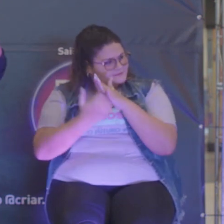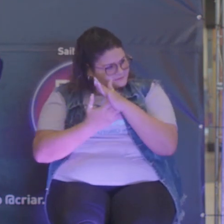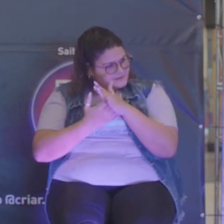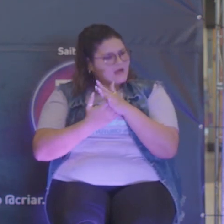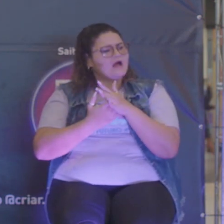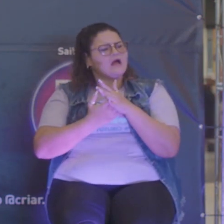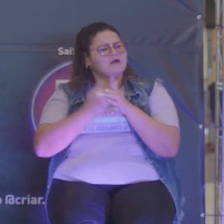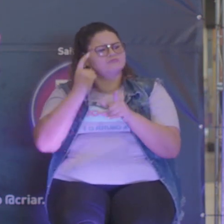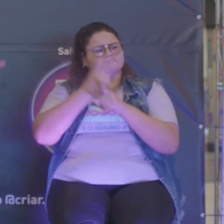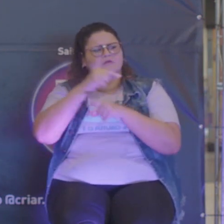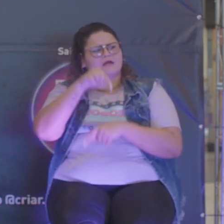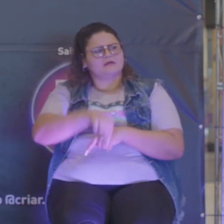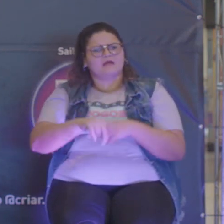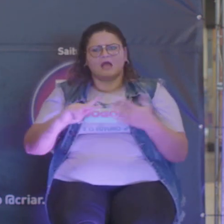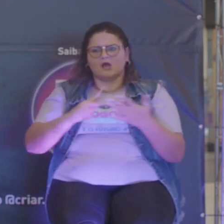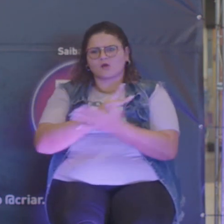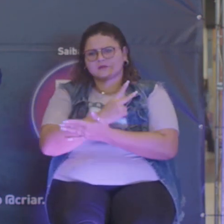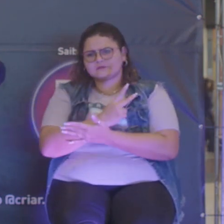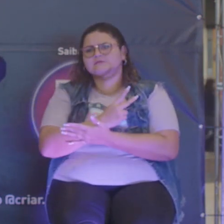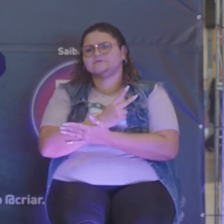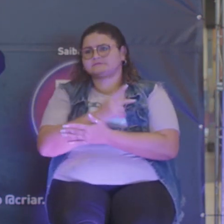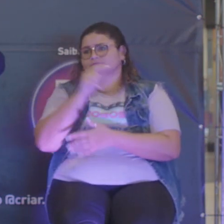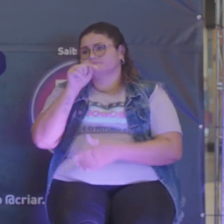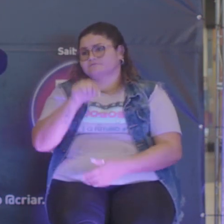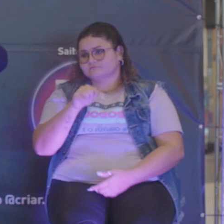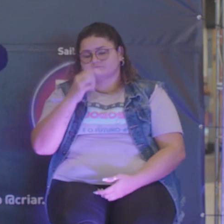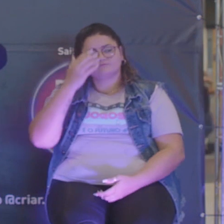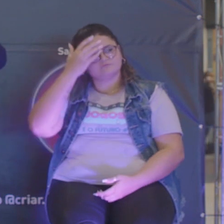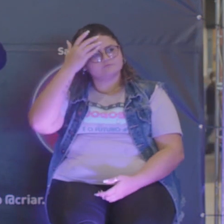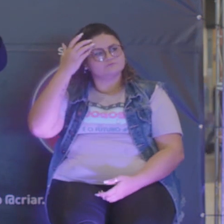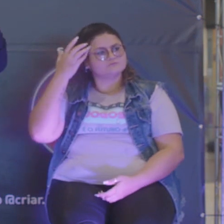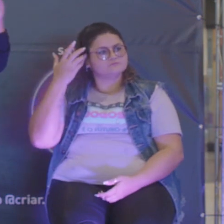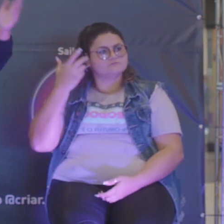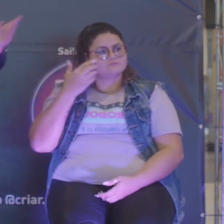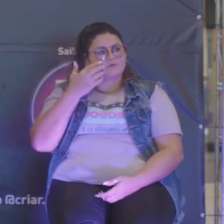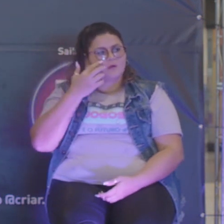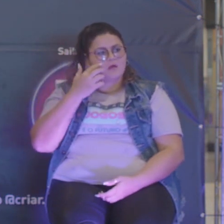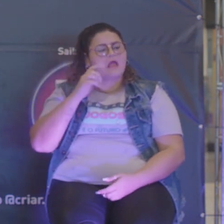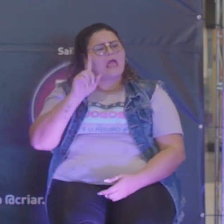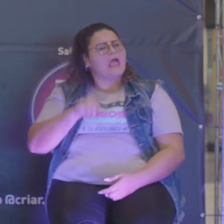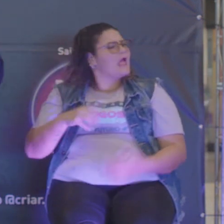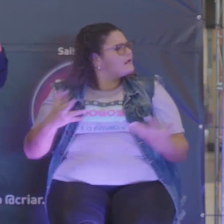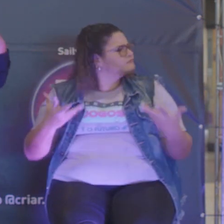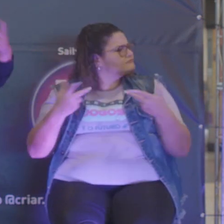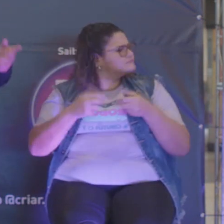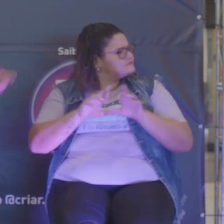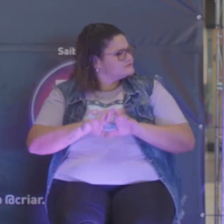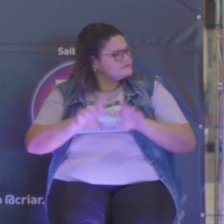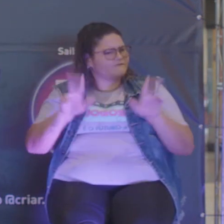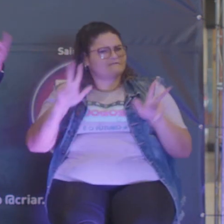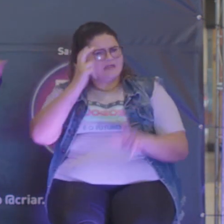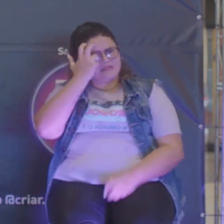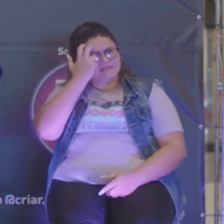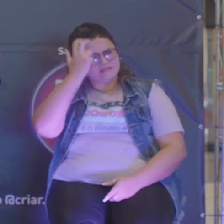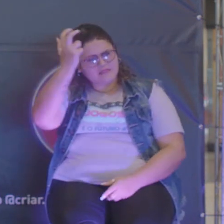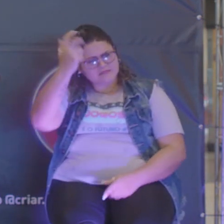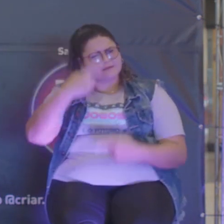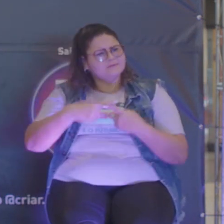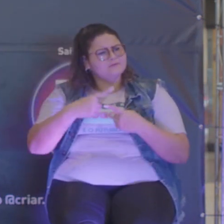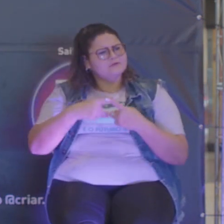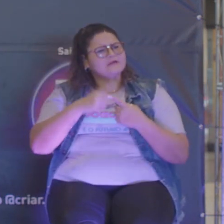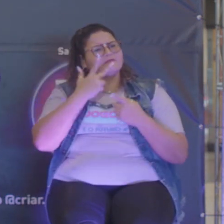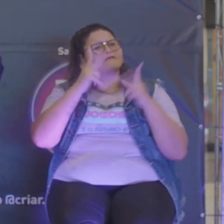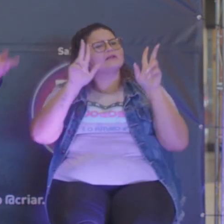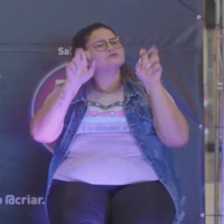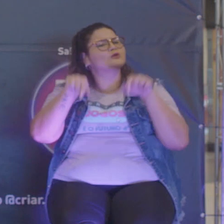acha que, para acontecer isso, tem que ter uma mentalidade super diferente, super inteligente. Enfim, não, a gente está